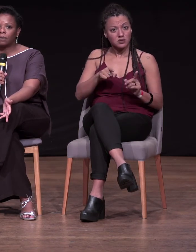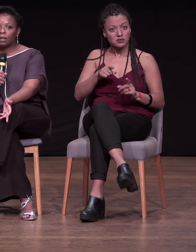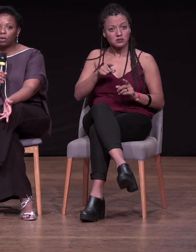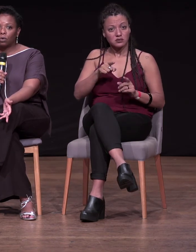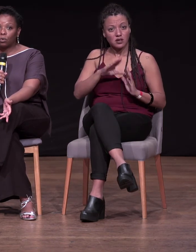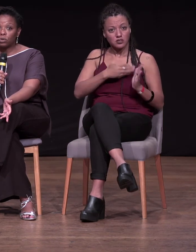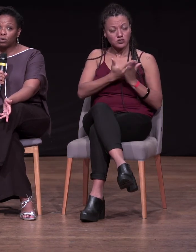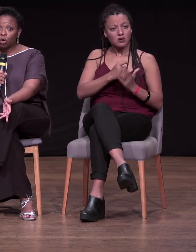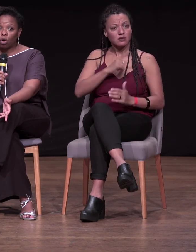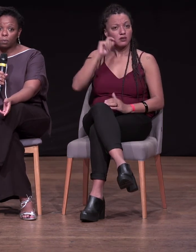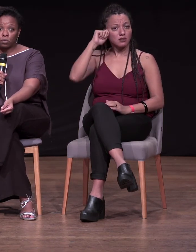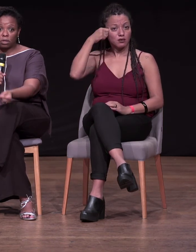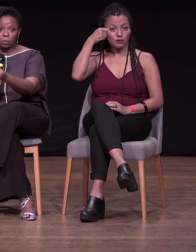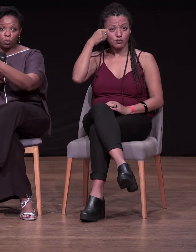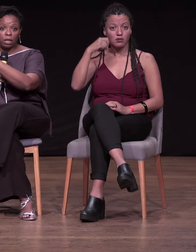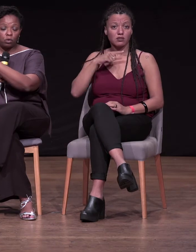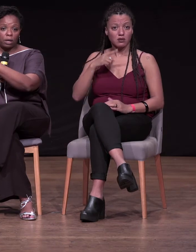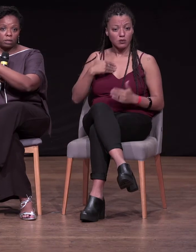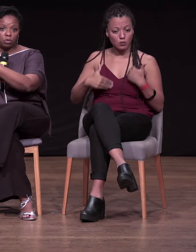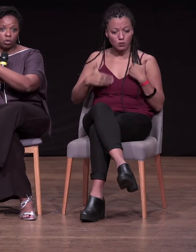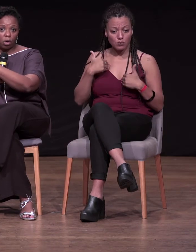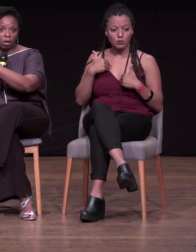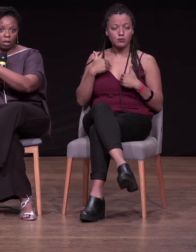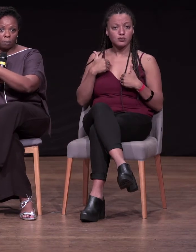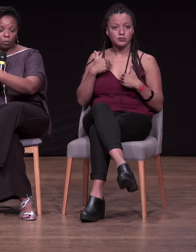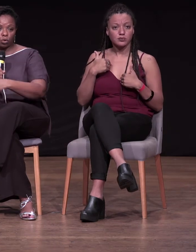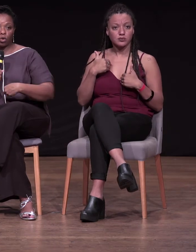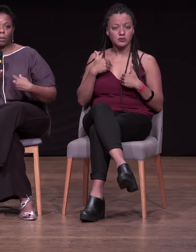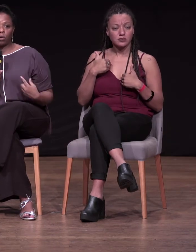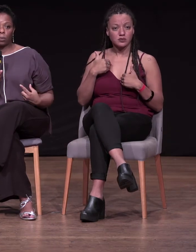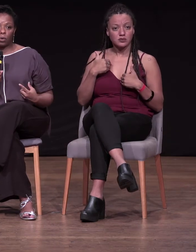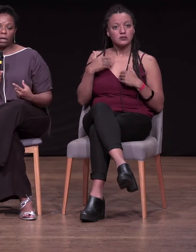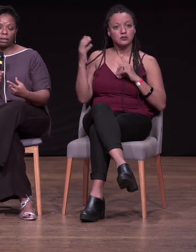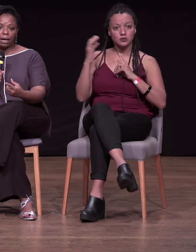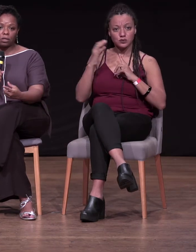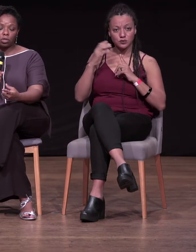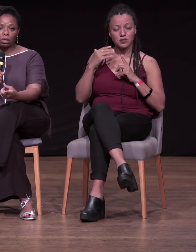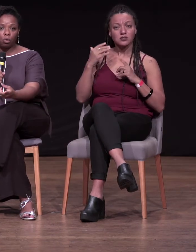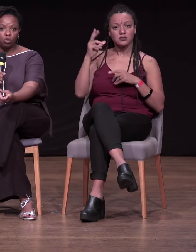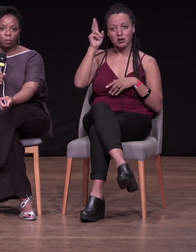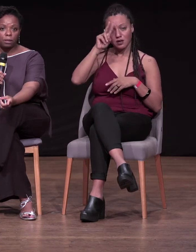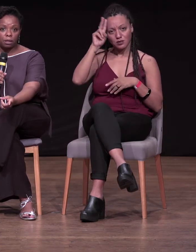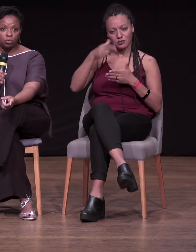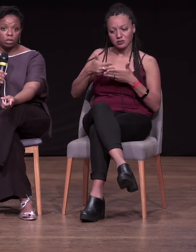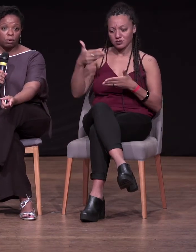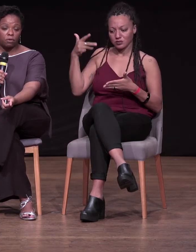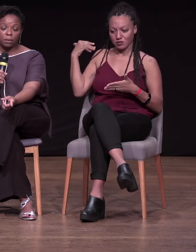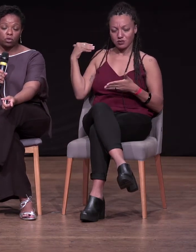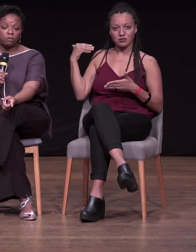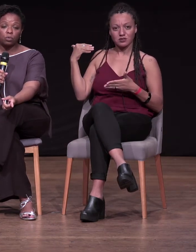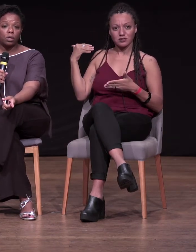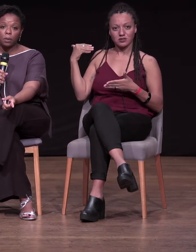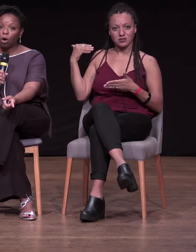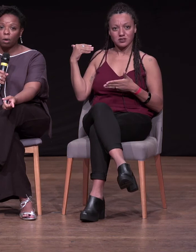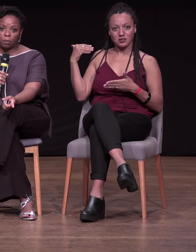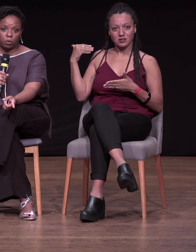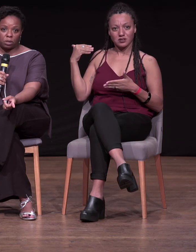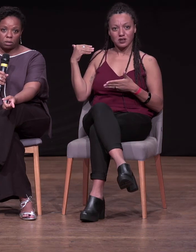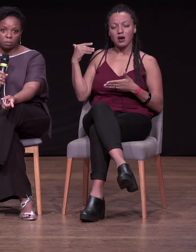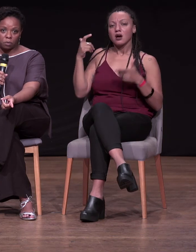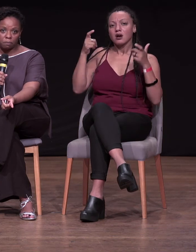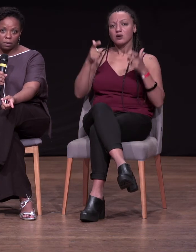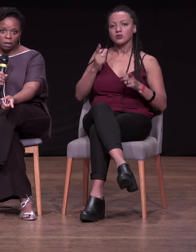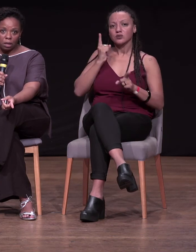lá, com seus corpos, respondendo a essa história por toda uma corporalidade que encontra uma tradução afirmativa no hip-hop,